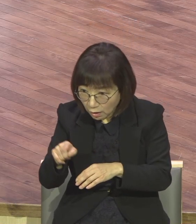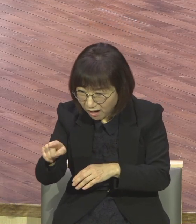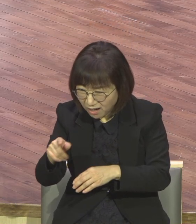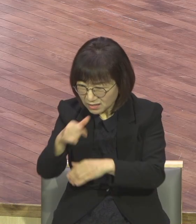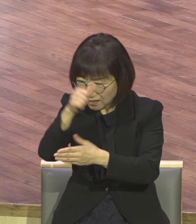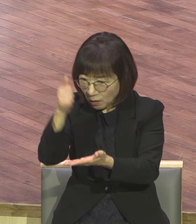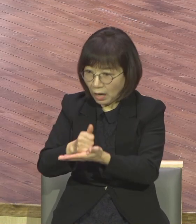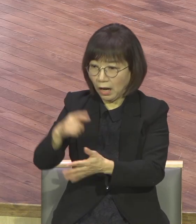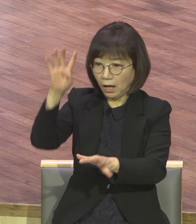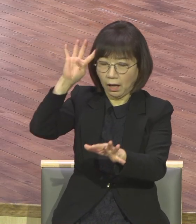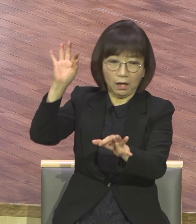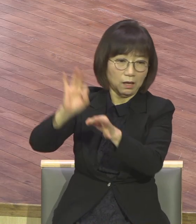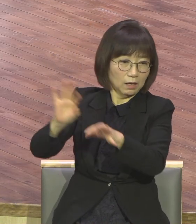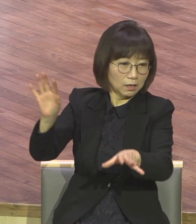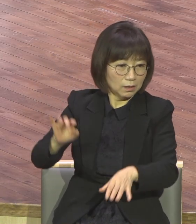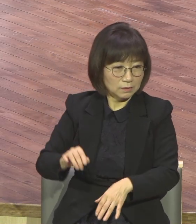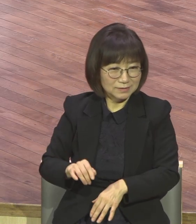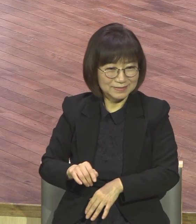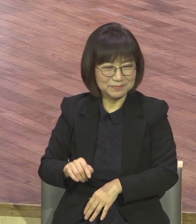그렇습니까? 그게 겁이 납니까?